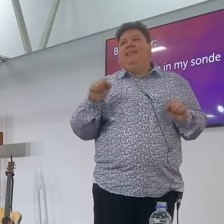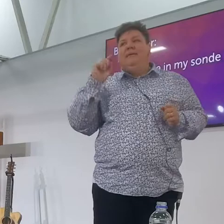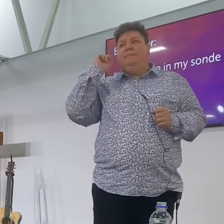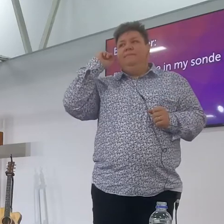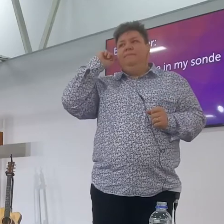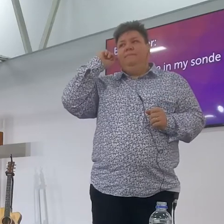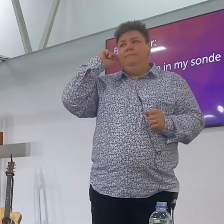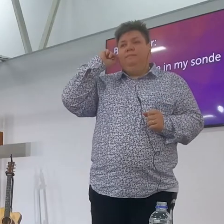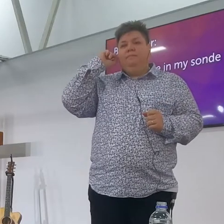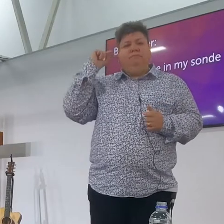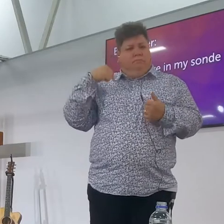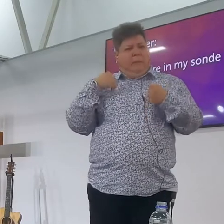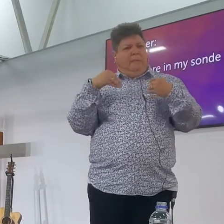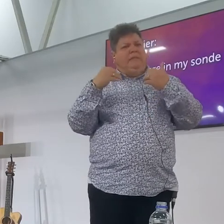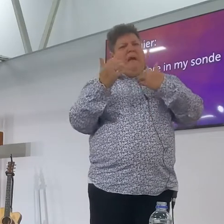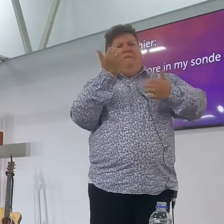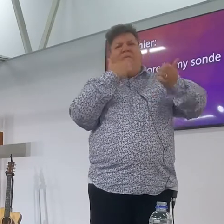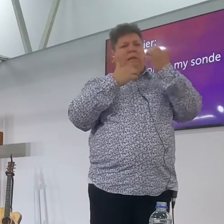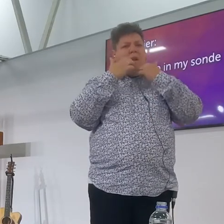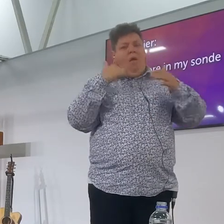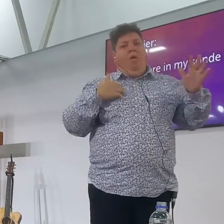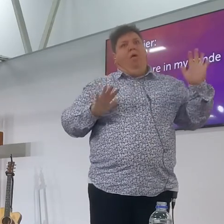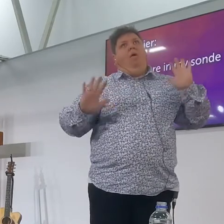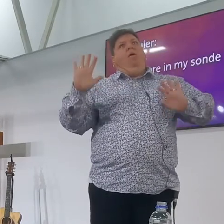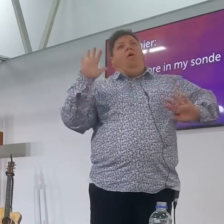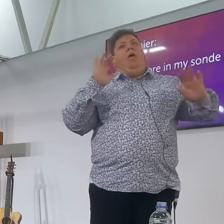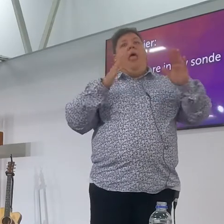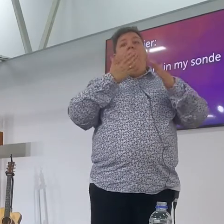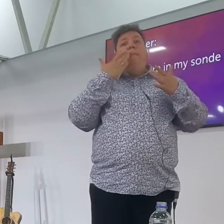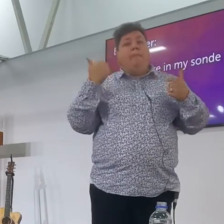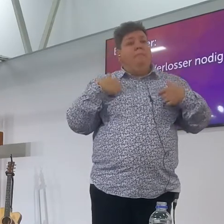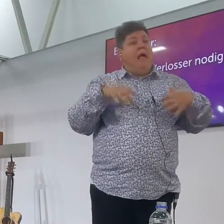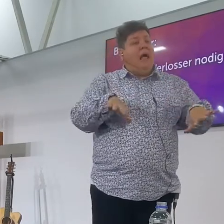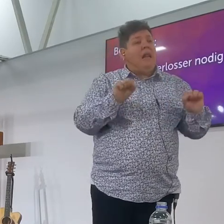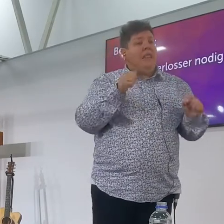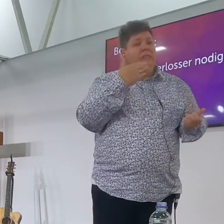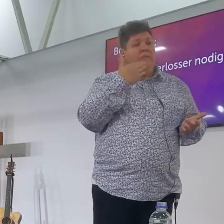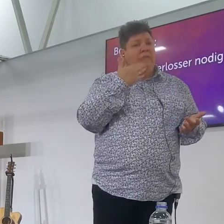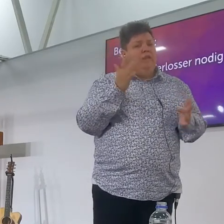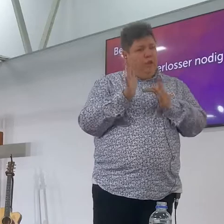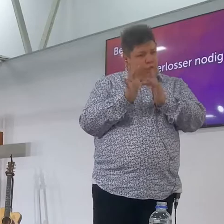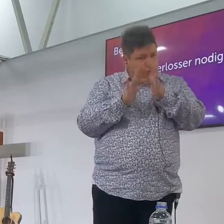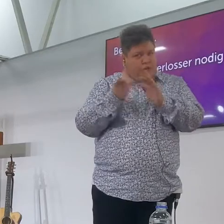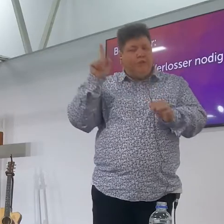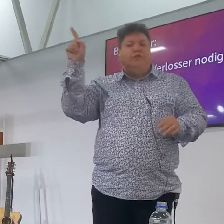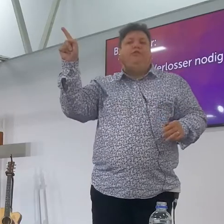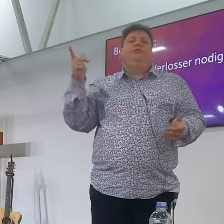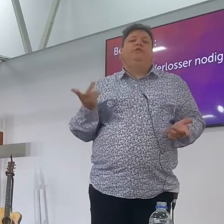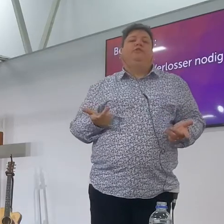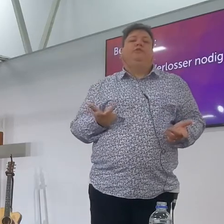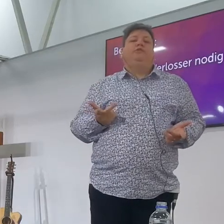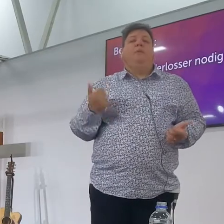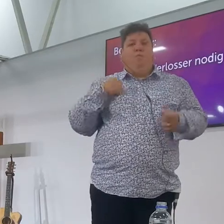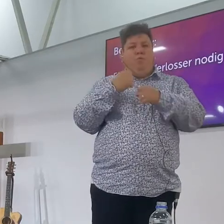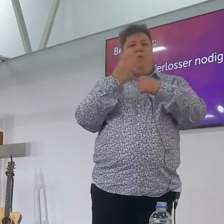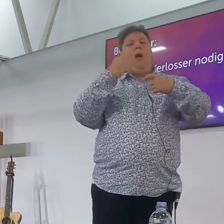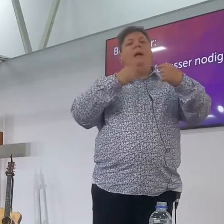ek is besig om te verdrink, en ek kan niks vir myself doen nie. Iemand moet my red, en daai iemand is die Here Jesus. En dan moet ek in myself ook